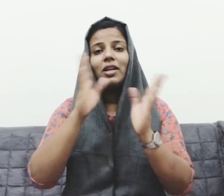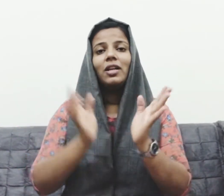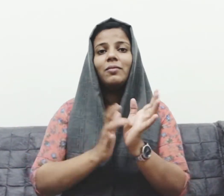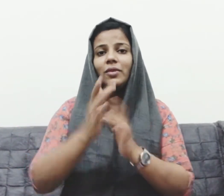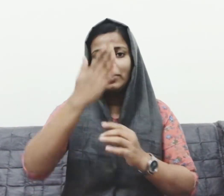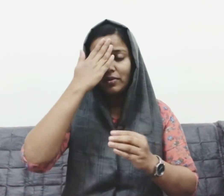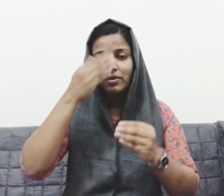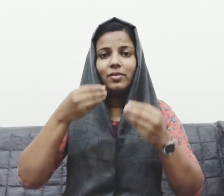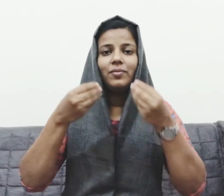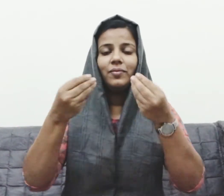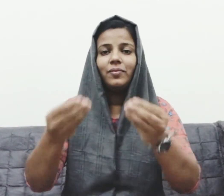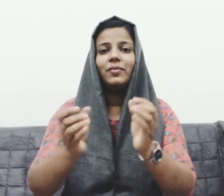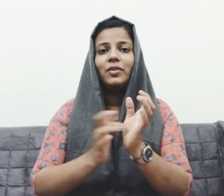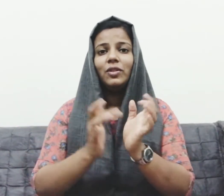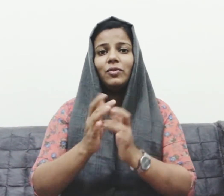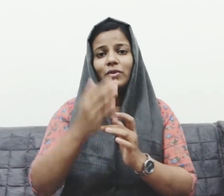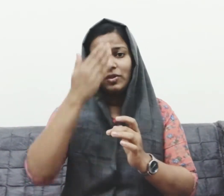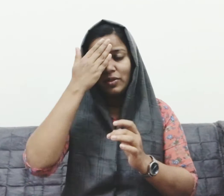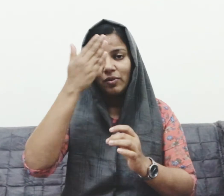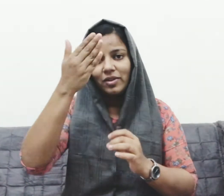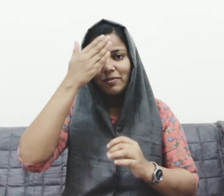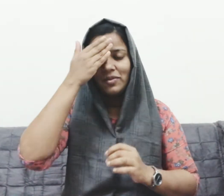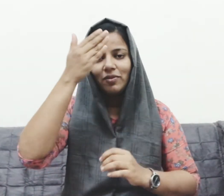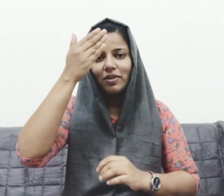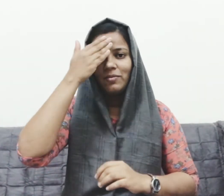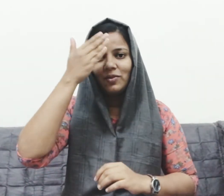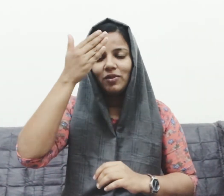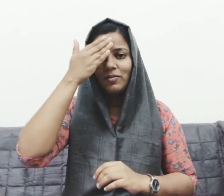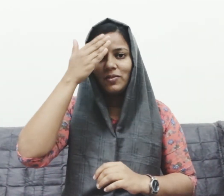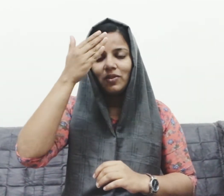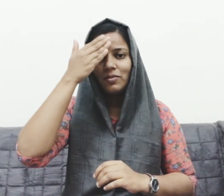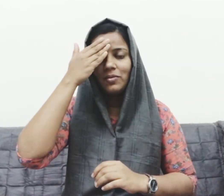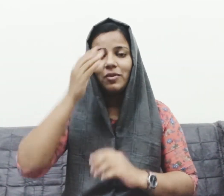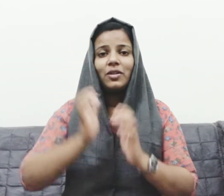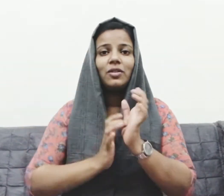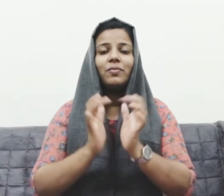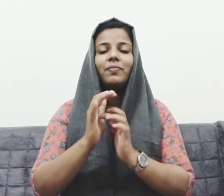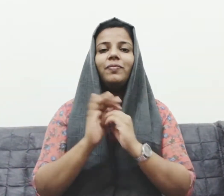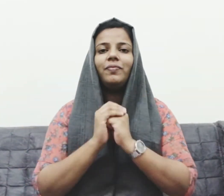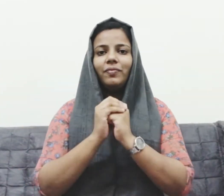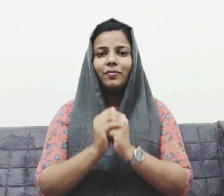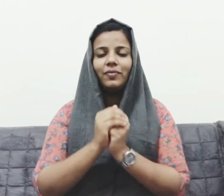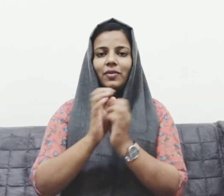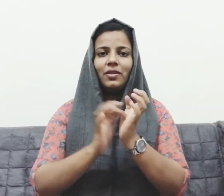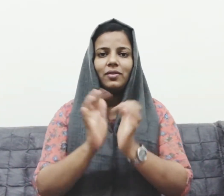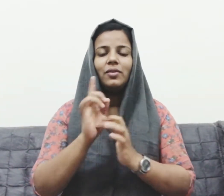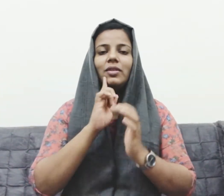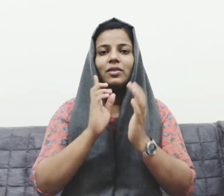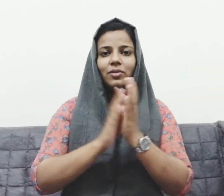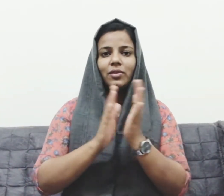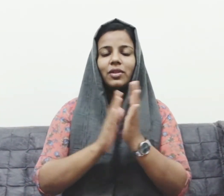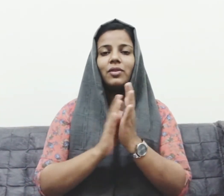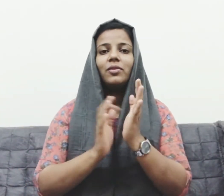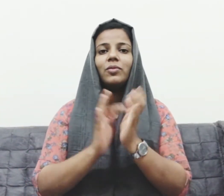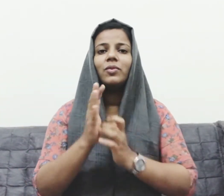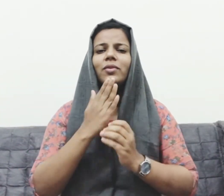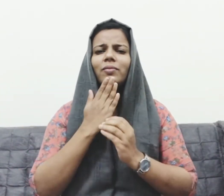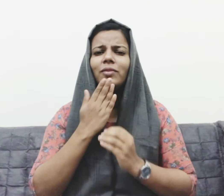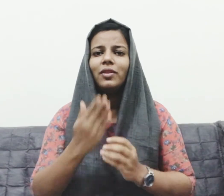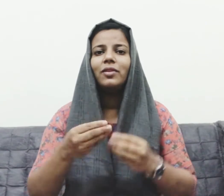സ്തോത്രം, സ്തോത്രം പിതാവേ, സ്തോത്രം പിതാവേ, സ്തോത്രം, സ്തോത്രം, സ്തോത്രം പിതാവേ. അപ്പാ ഞങ്ങൾ ആരാധിക്കുന്നു, അപ്പാ ഞങ്ങൾ സ്തുതിക്കുന്നു, അപ്പം ഞങ്ങൾ നന്ദി പറയുന്നു,